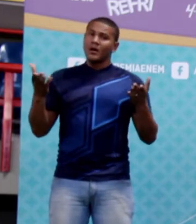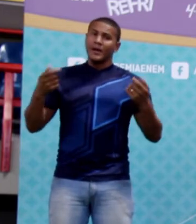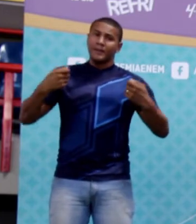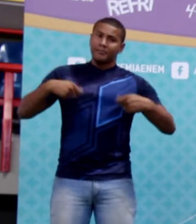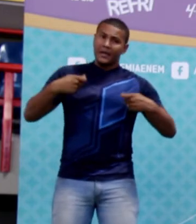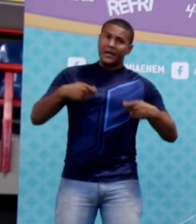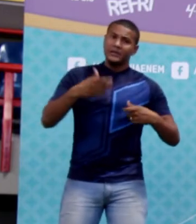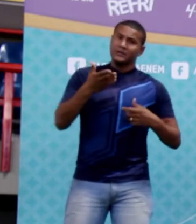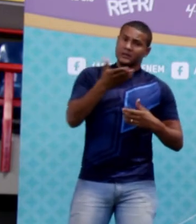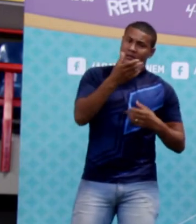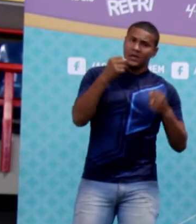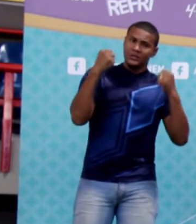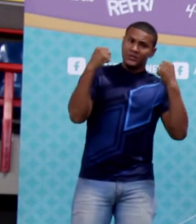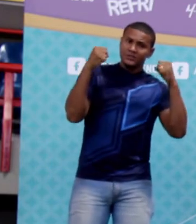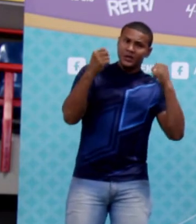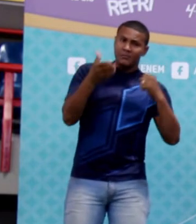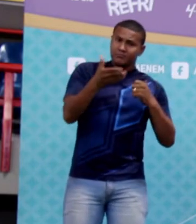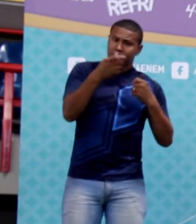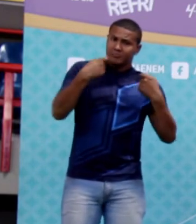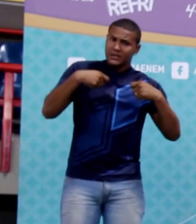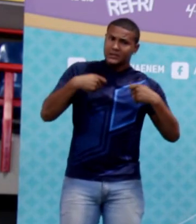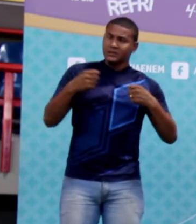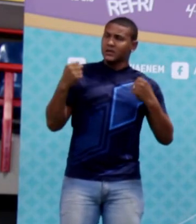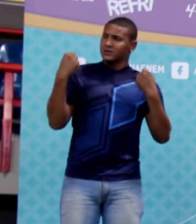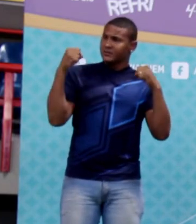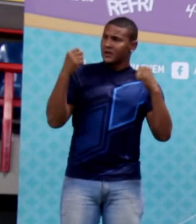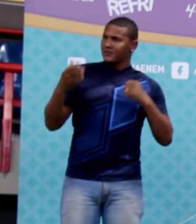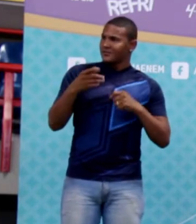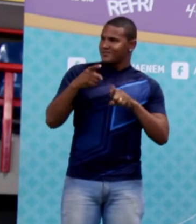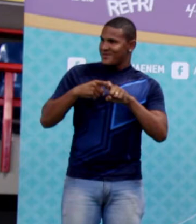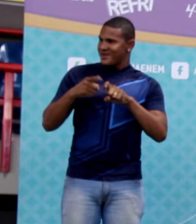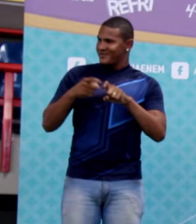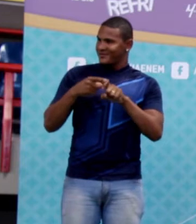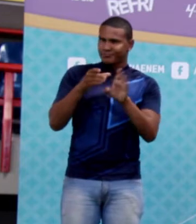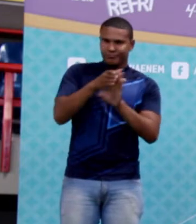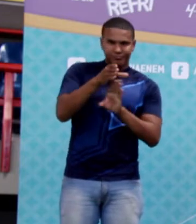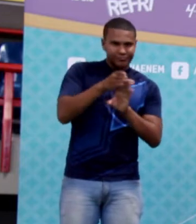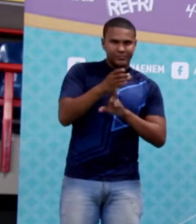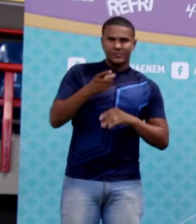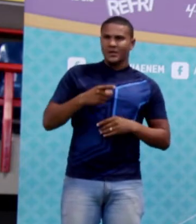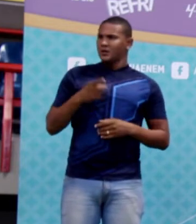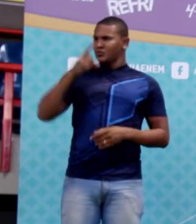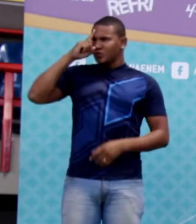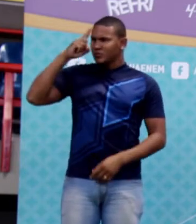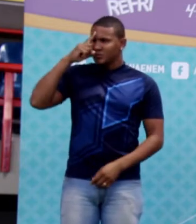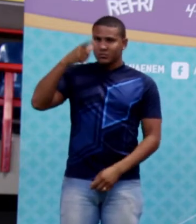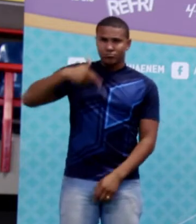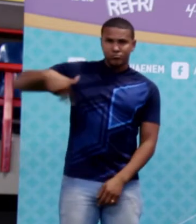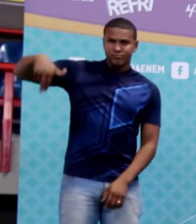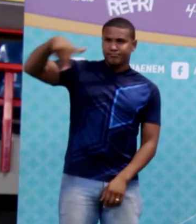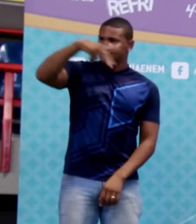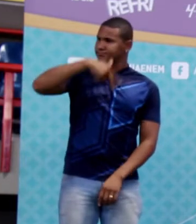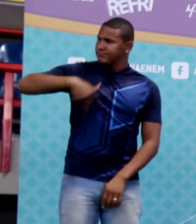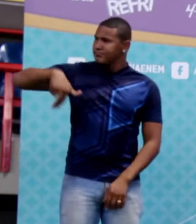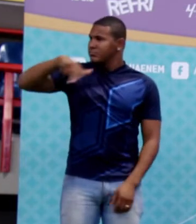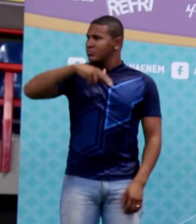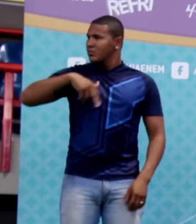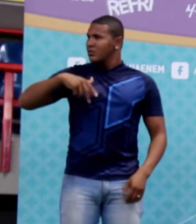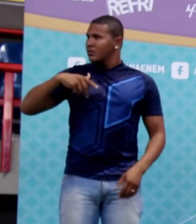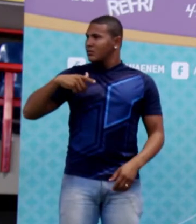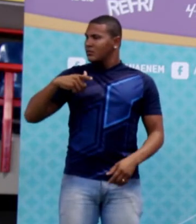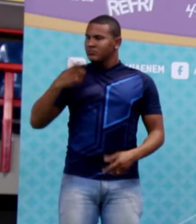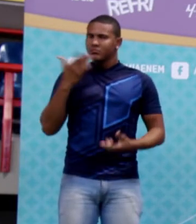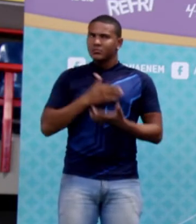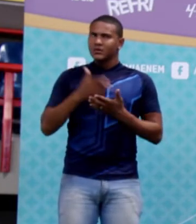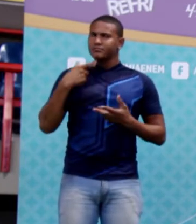uma atividade física, precisa caminhar, todo dia dê uma volta no quarteirão. Então o homem começou a perceber que a